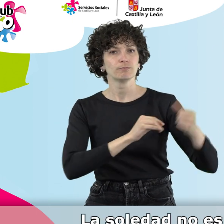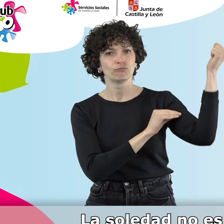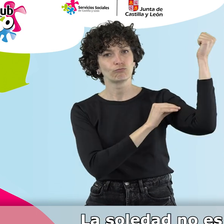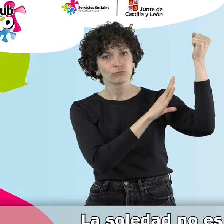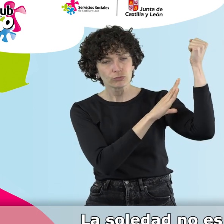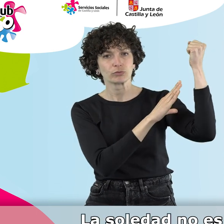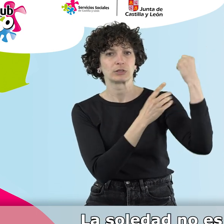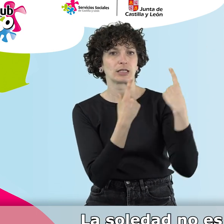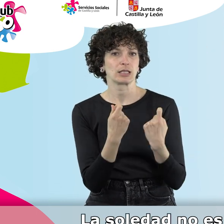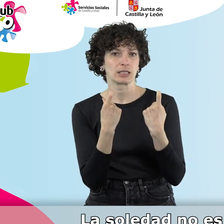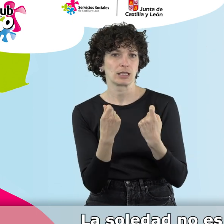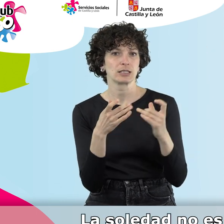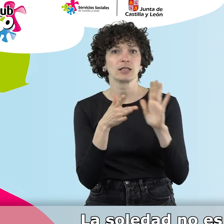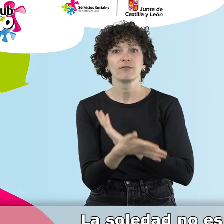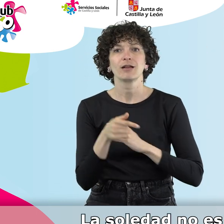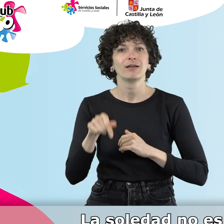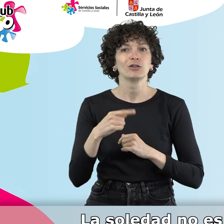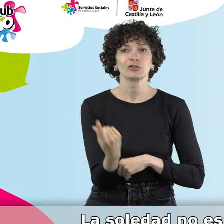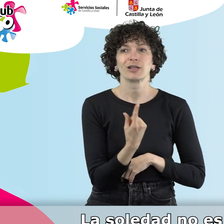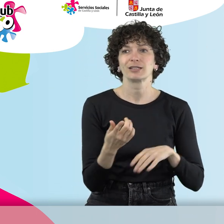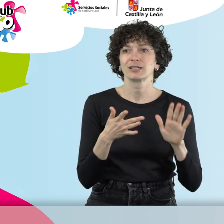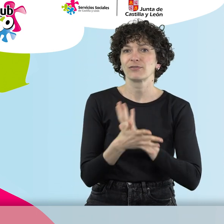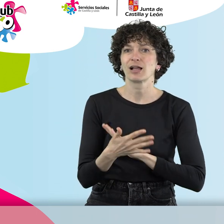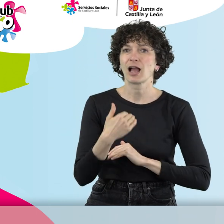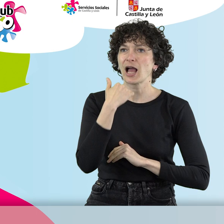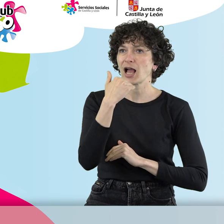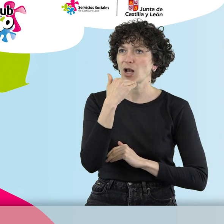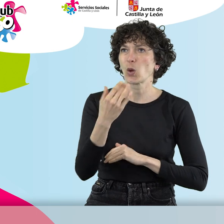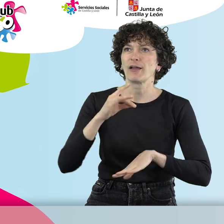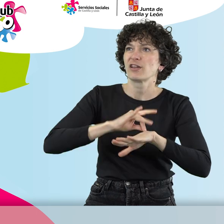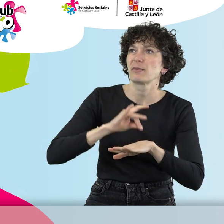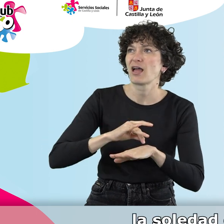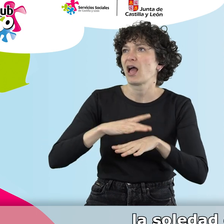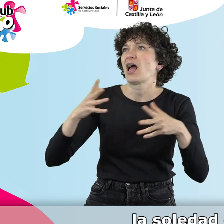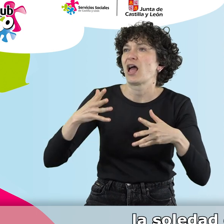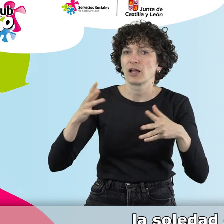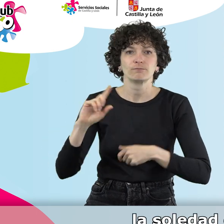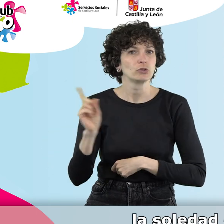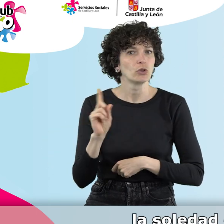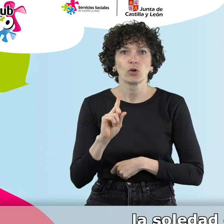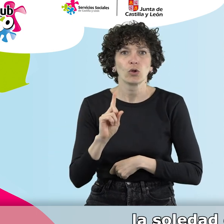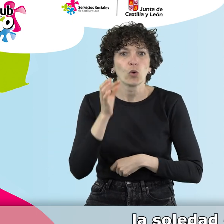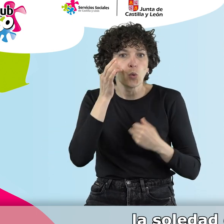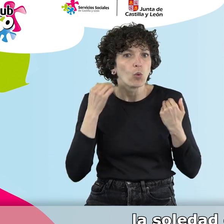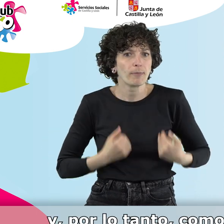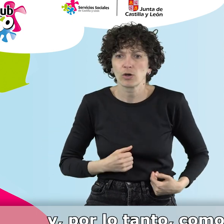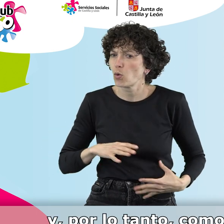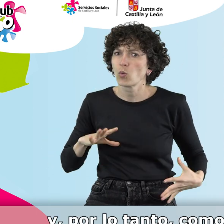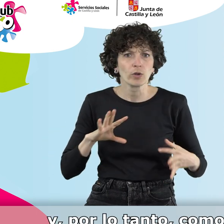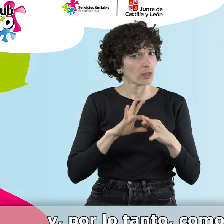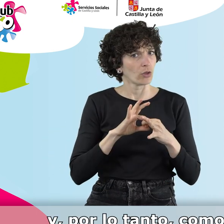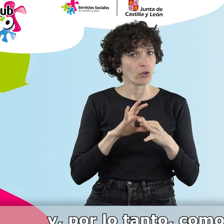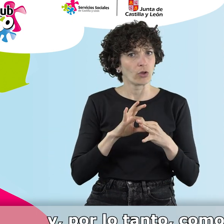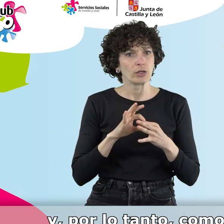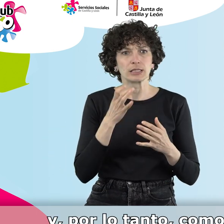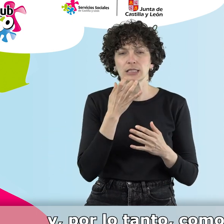La soledad no es ni un tsunami, ni una enfermedad, ni nada que tenga que ver con esto. La soledad es parte de la condición humana y, por lo tanto, como